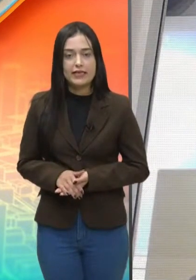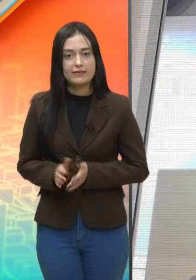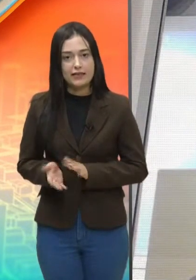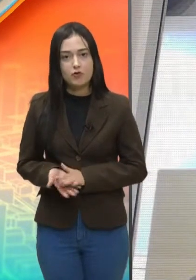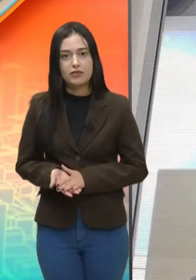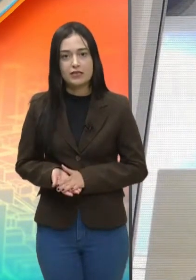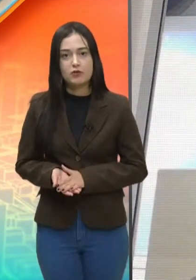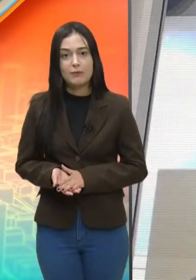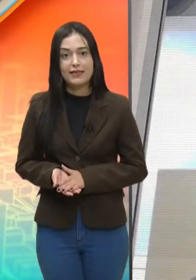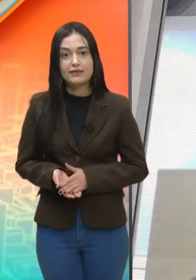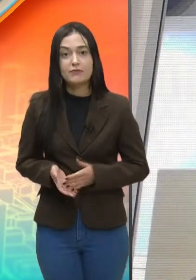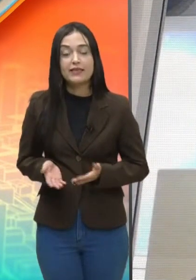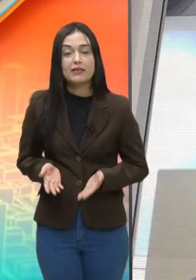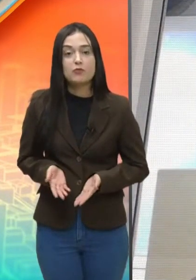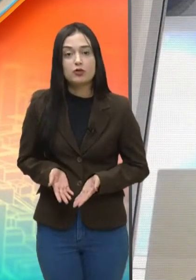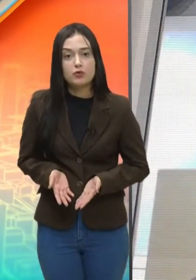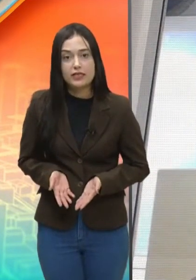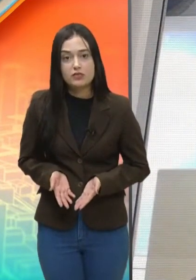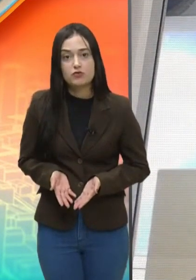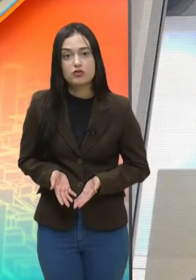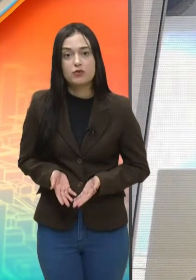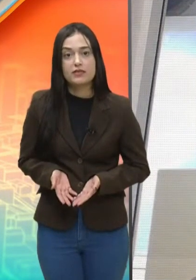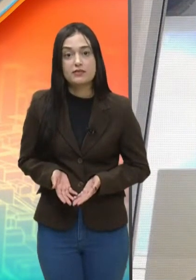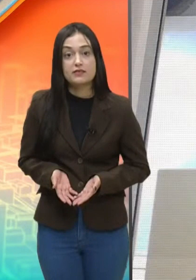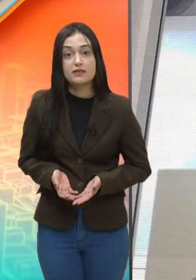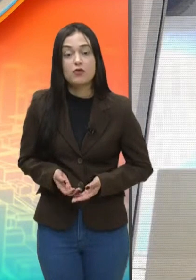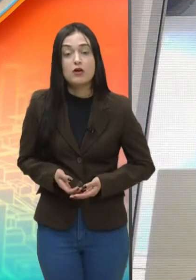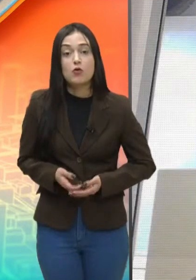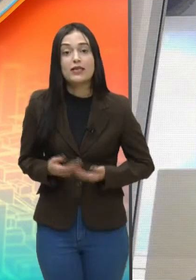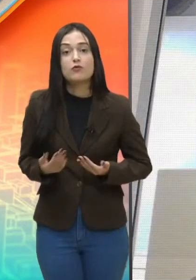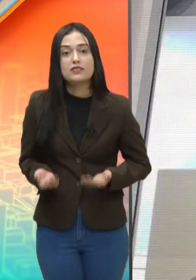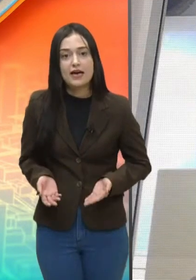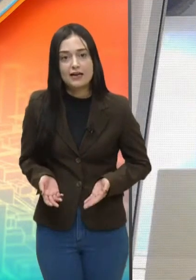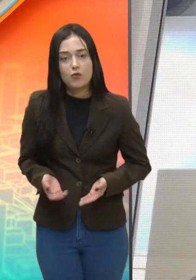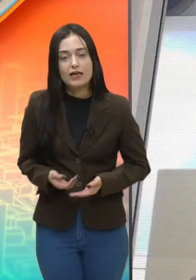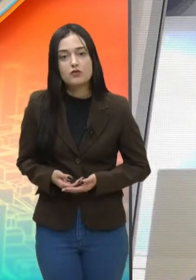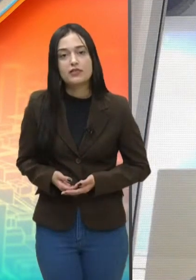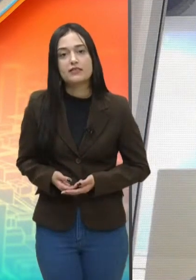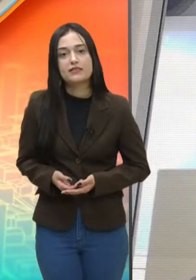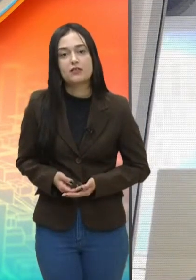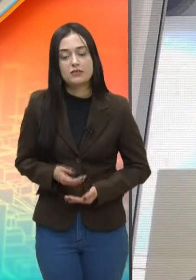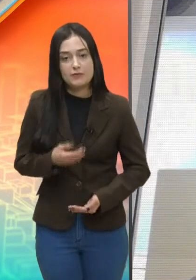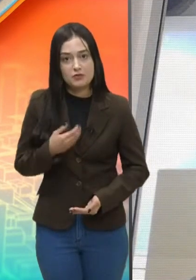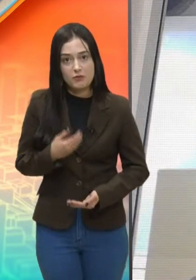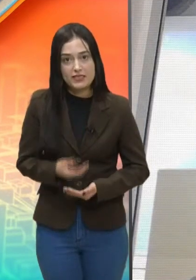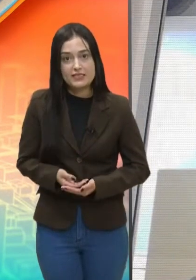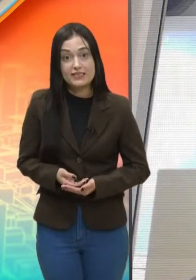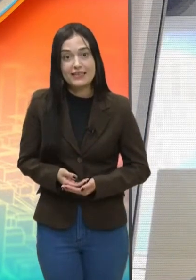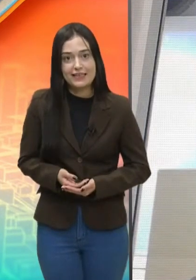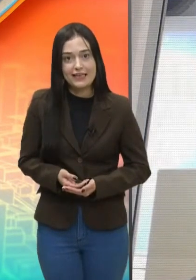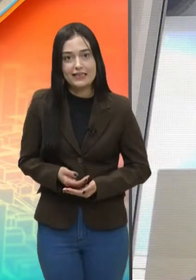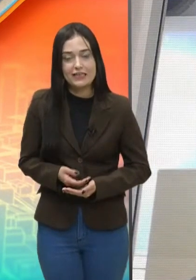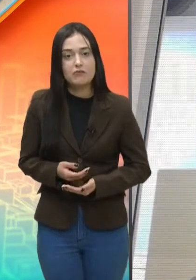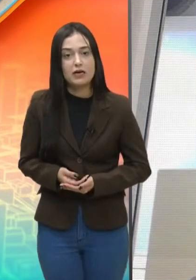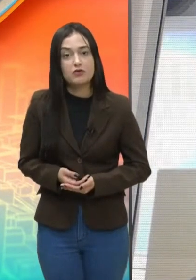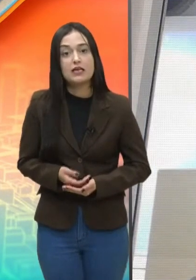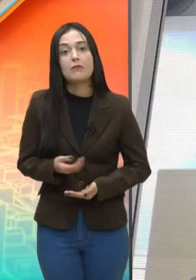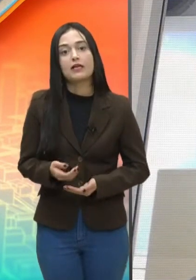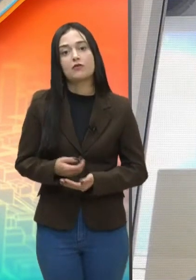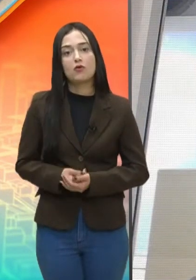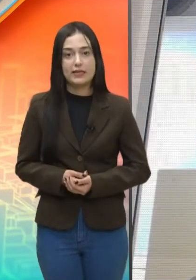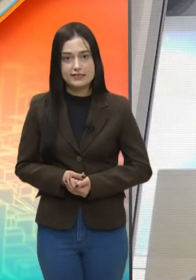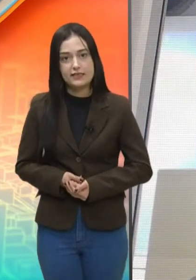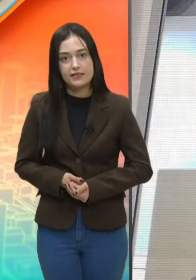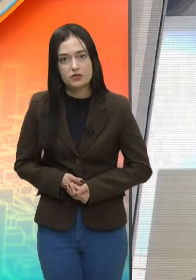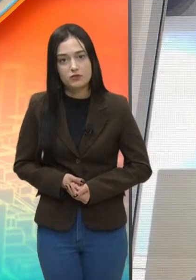que fica entrar em contato com a pele também tem muito risco de doenças. Então, o que usar? Quais utensílios a pessoa precisa ter ali em mãos